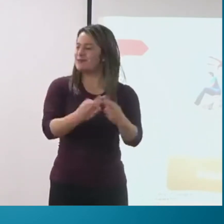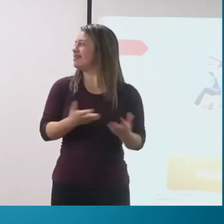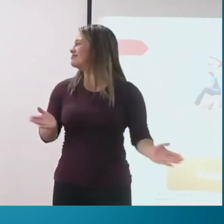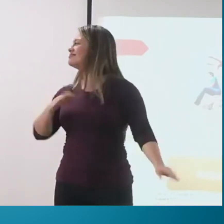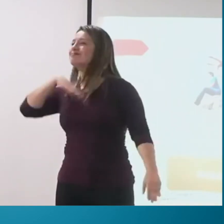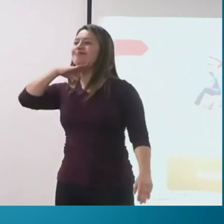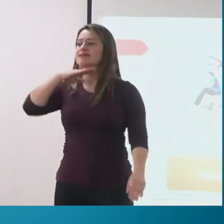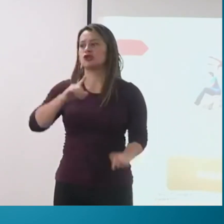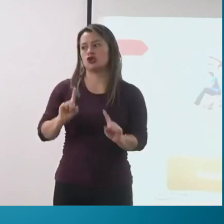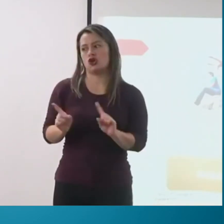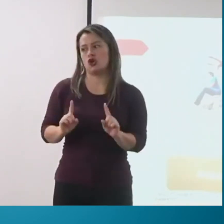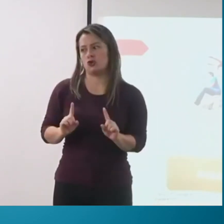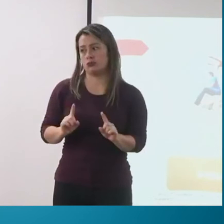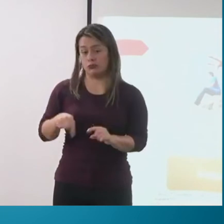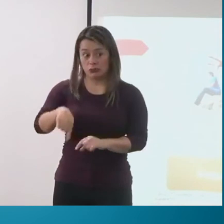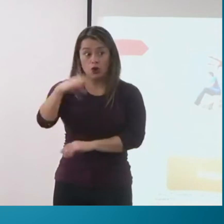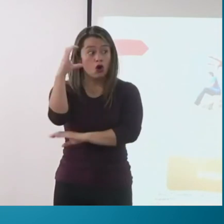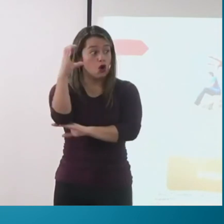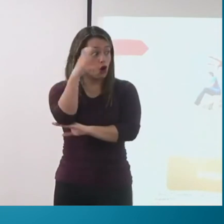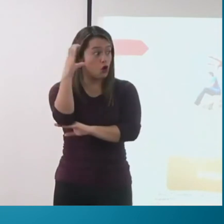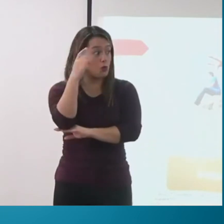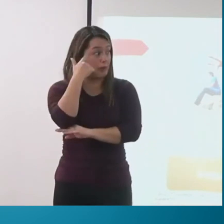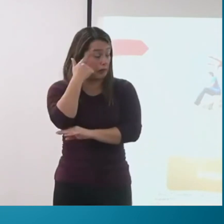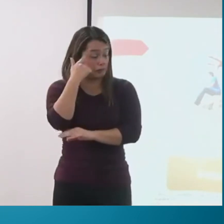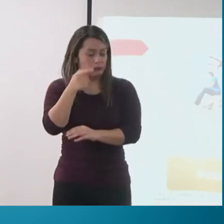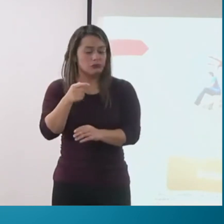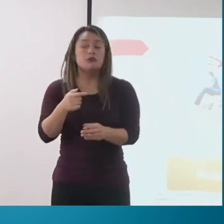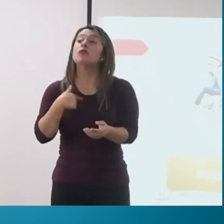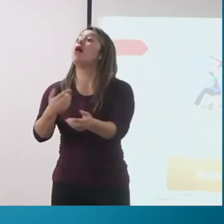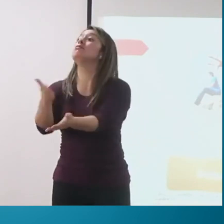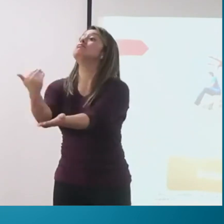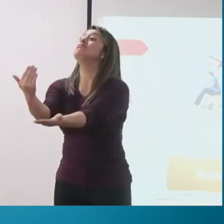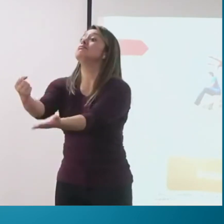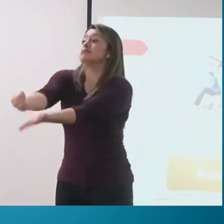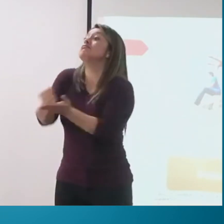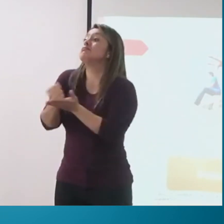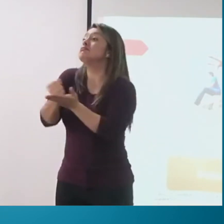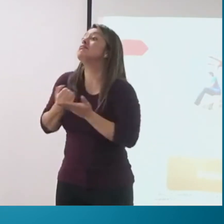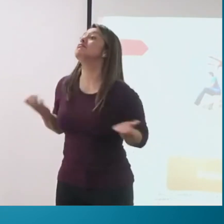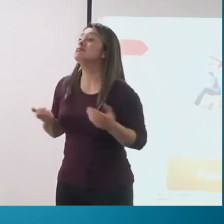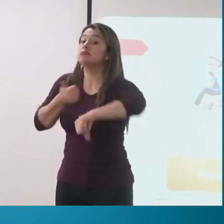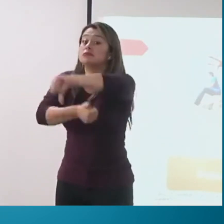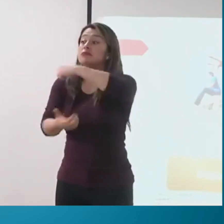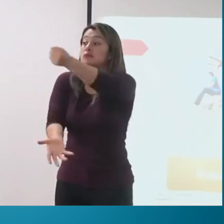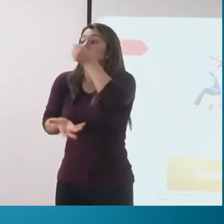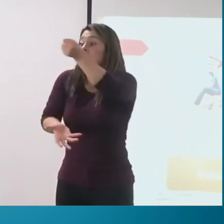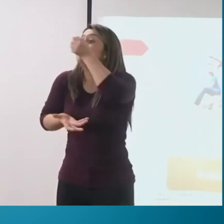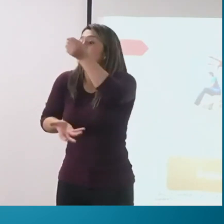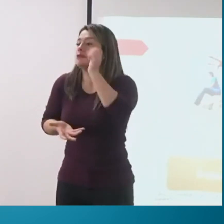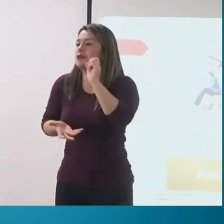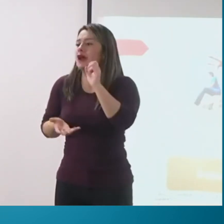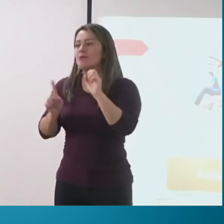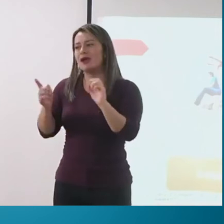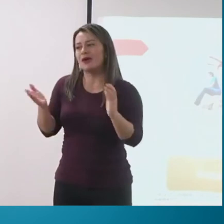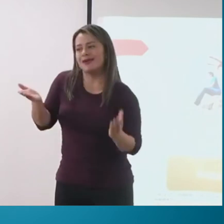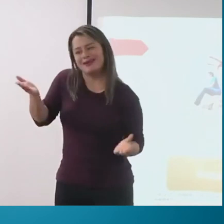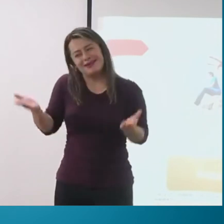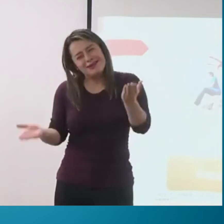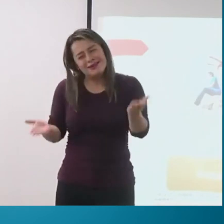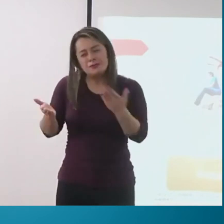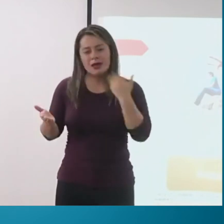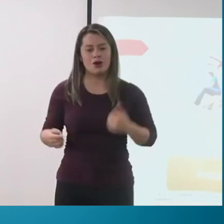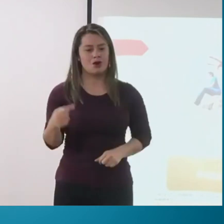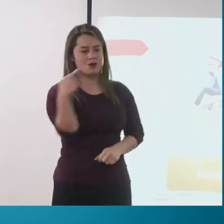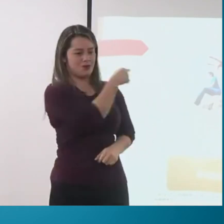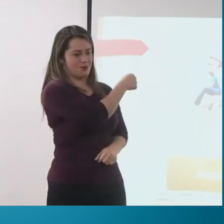se ha privilegiado págueme y los empleadores dicen indemníceme y te puedo sacar. Por eso puse ese dibujito de te saco, te